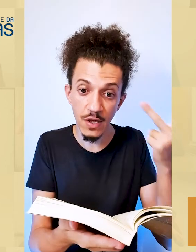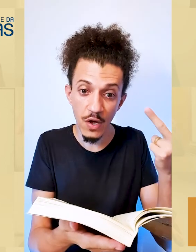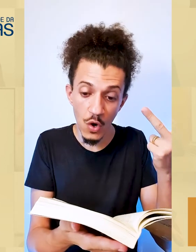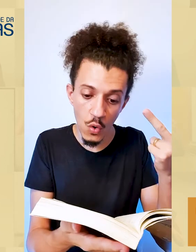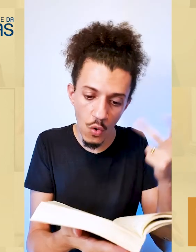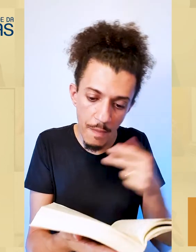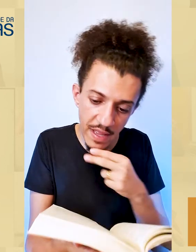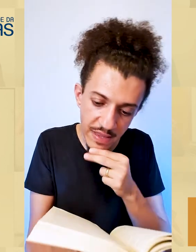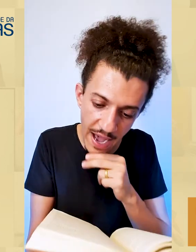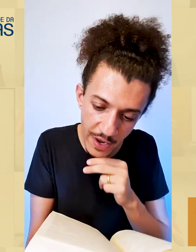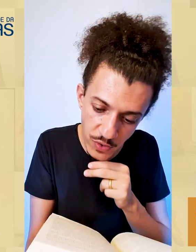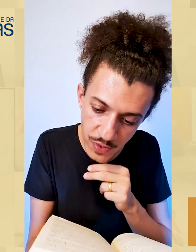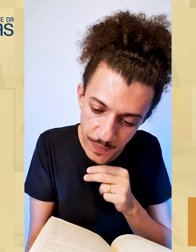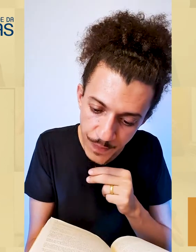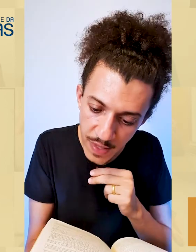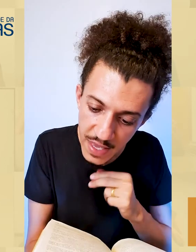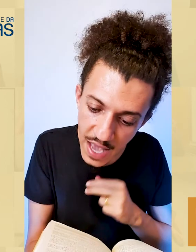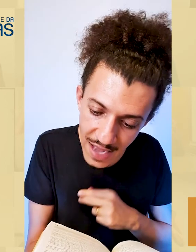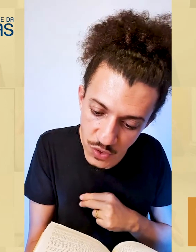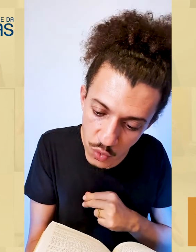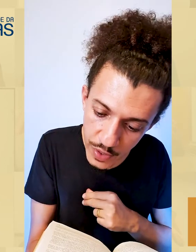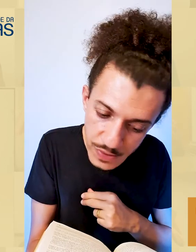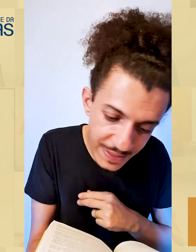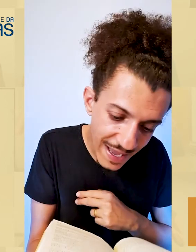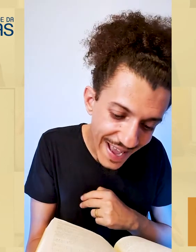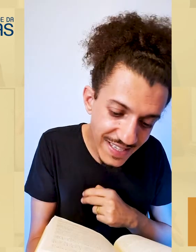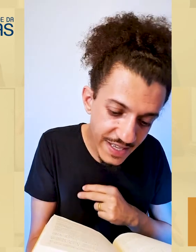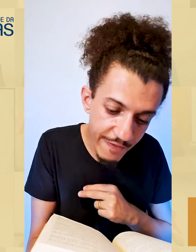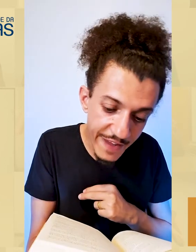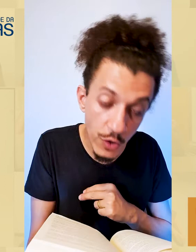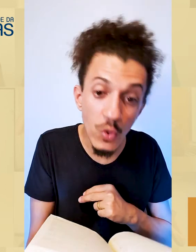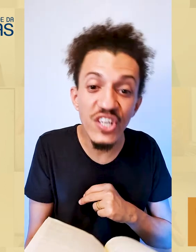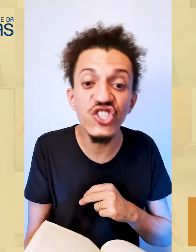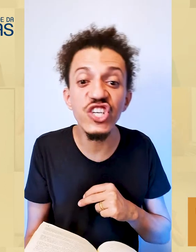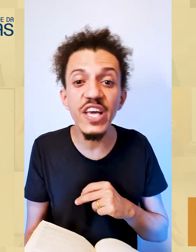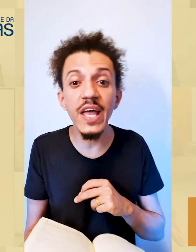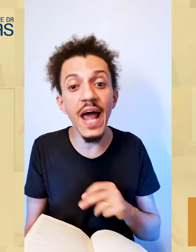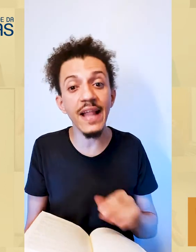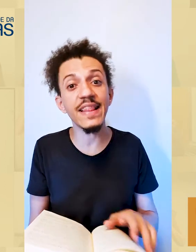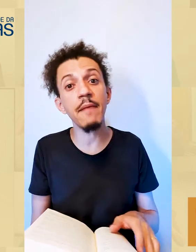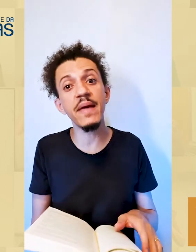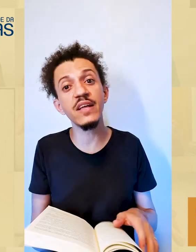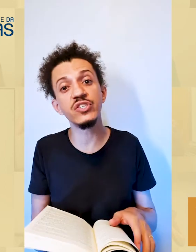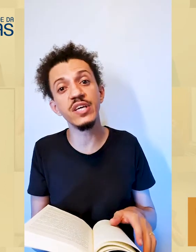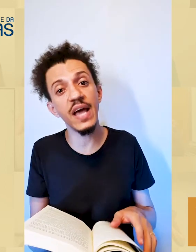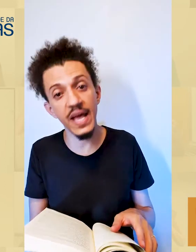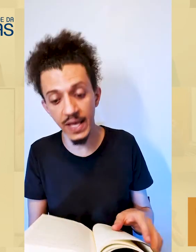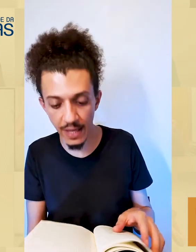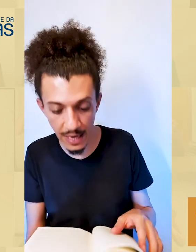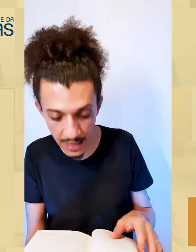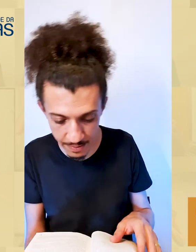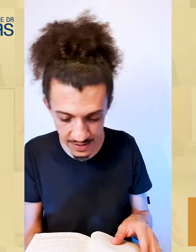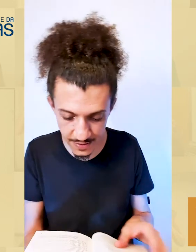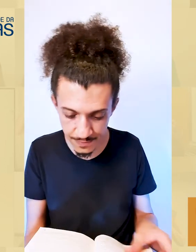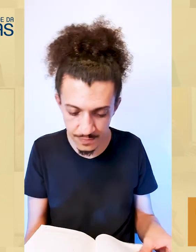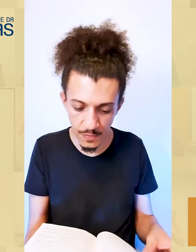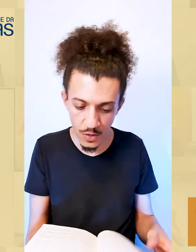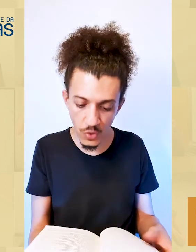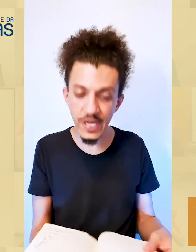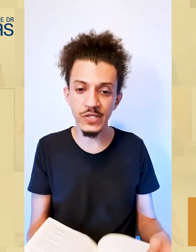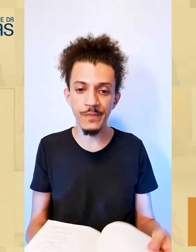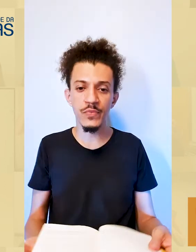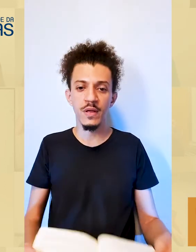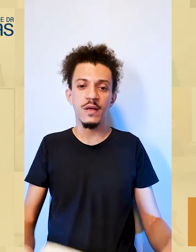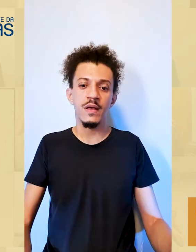ideias, comentários e rascunhos, escrevendo diretamente em Libras.